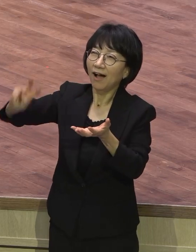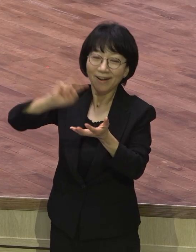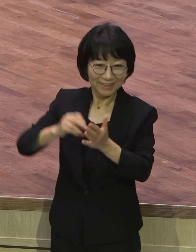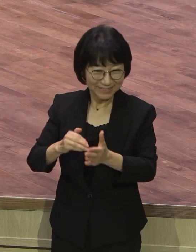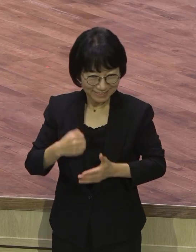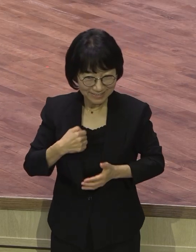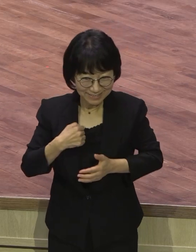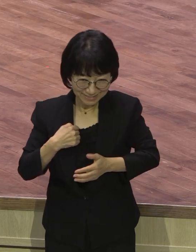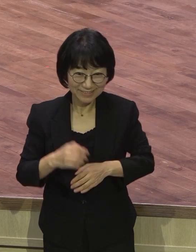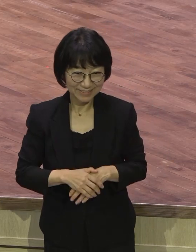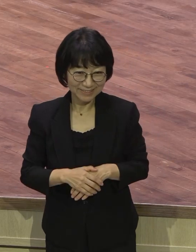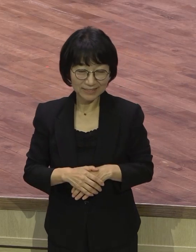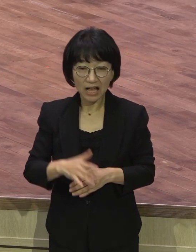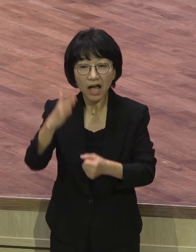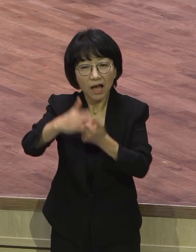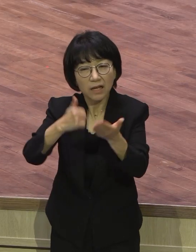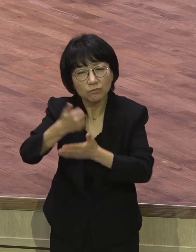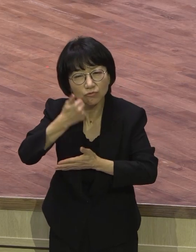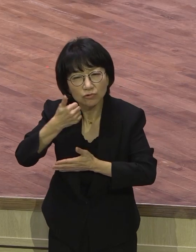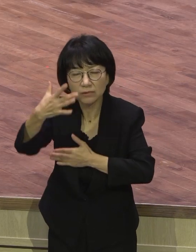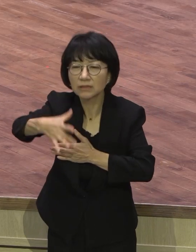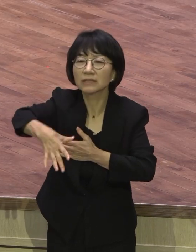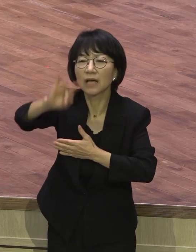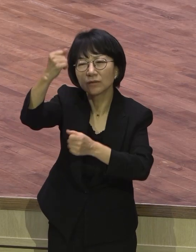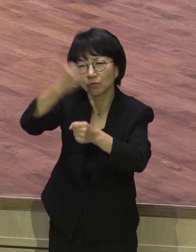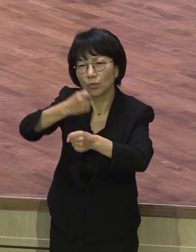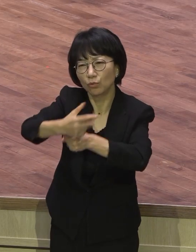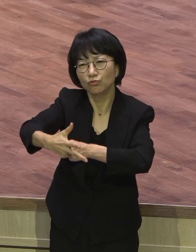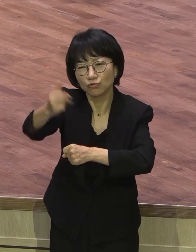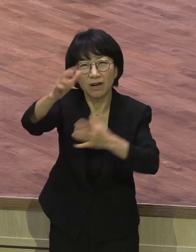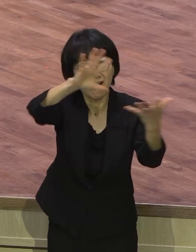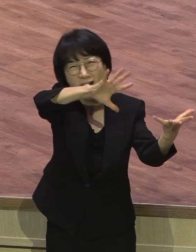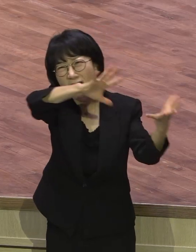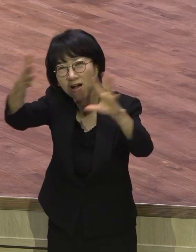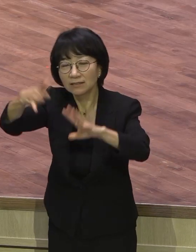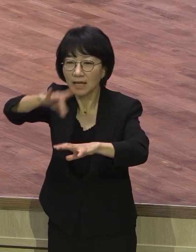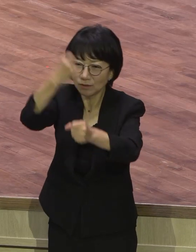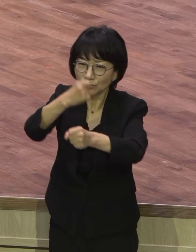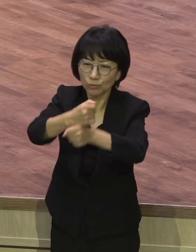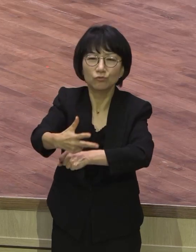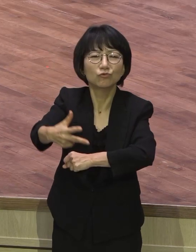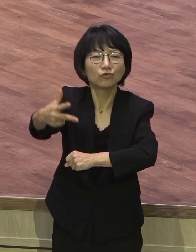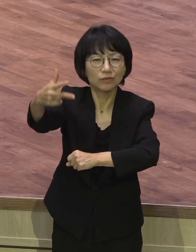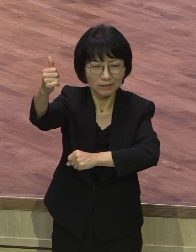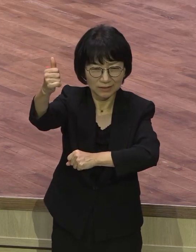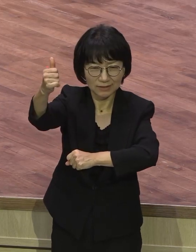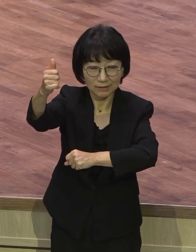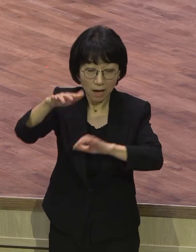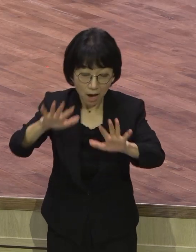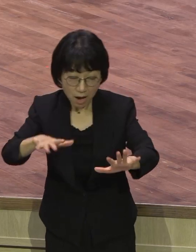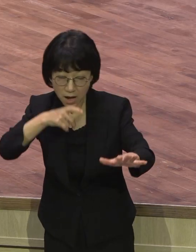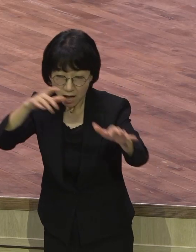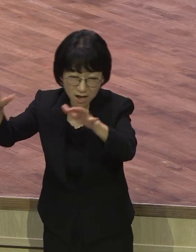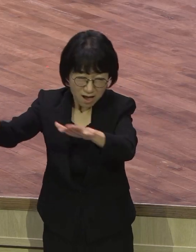장주주십니다 집어삼킬 것 같은 풍랑이 시고 있는 바다지만